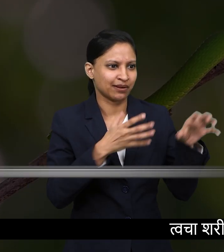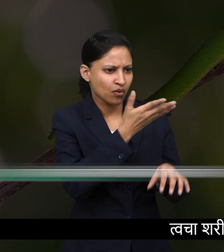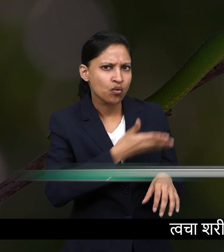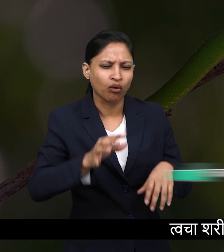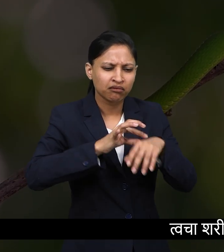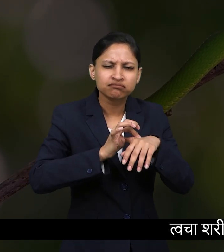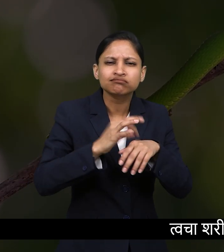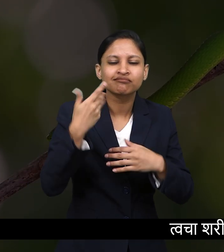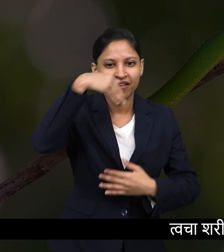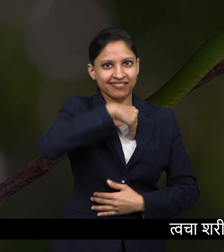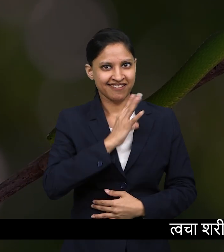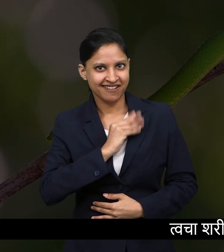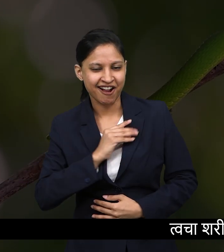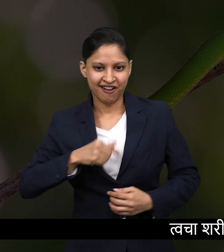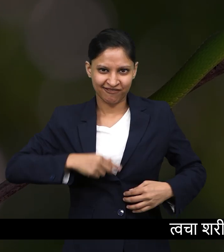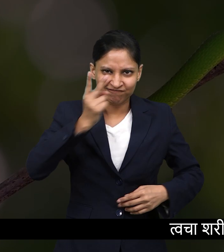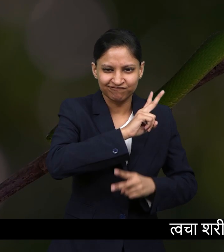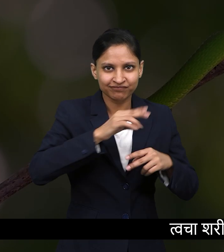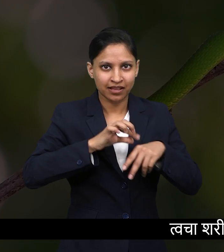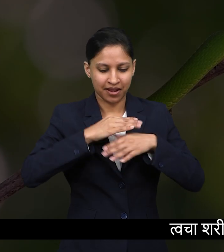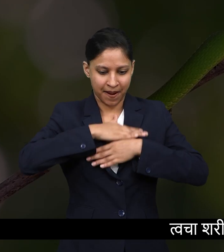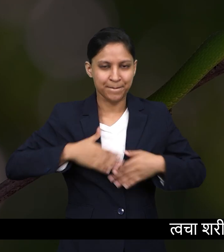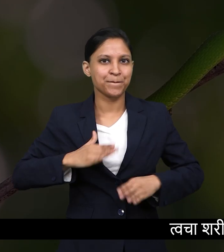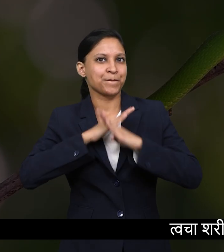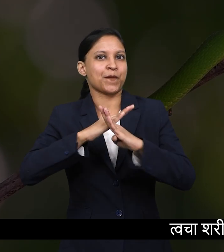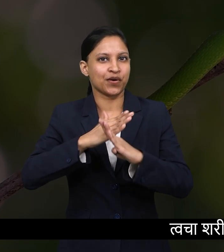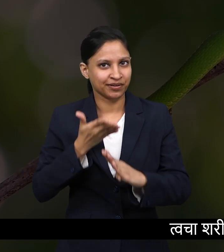त्वचा शरीर के सभी अंगों की रक्षा करती है।